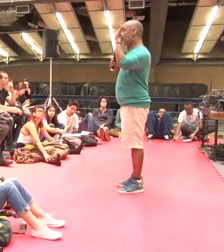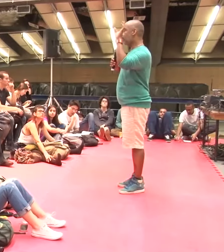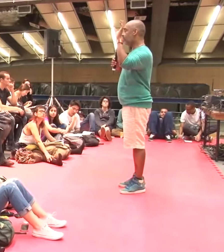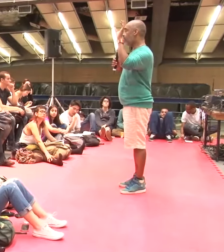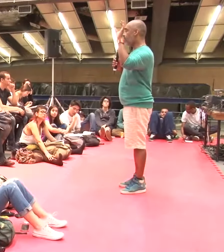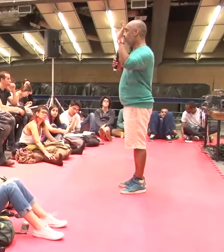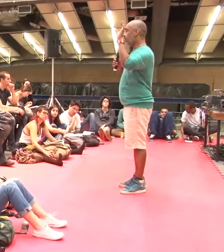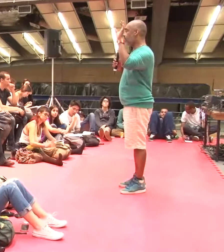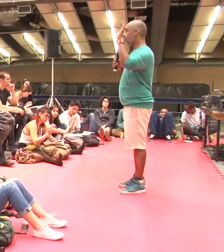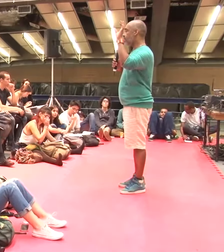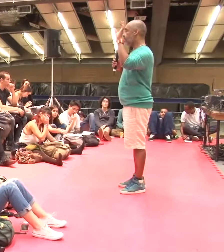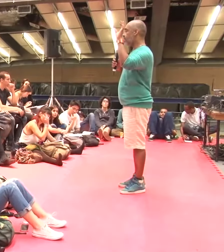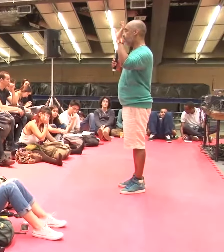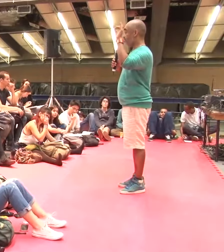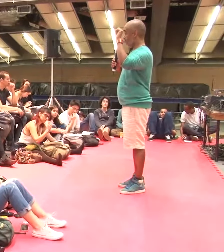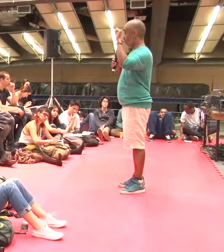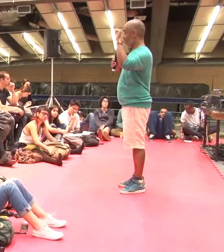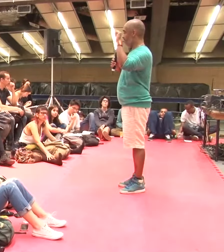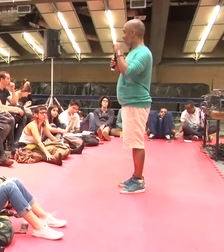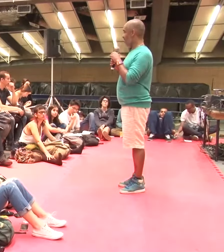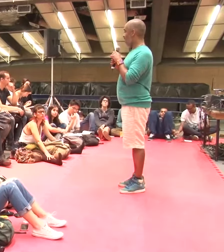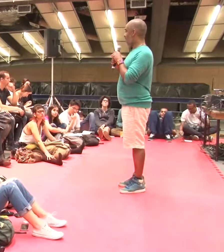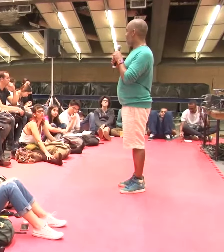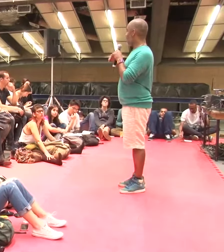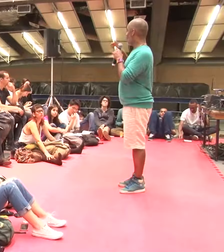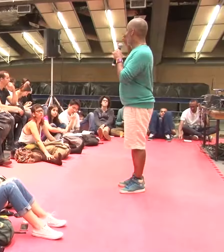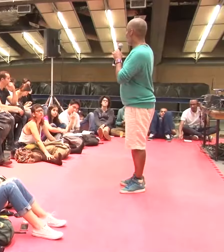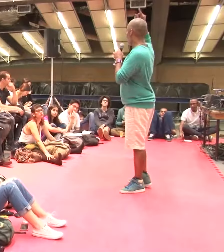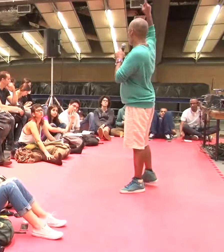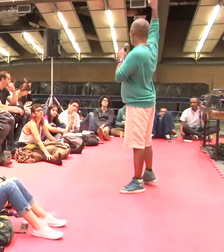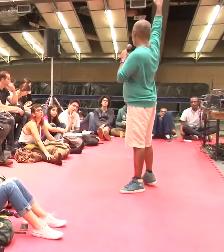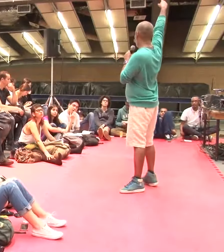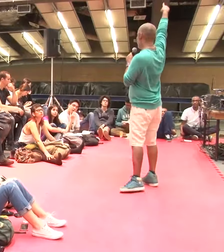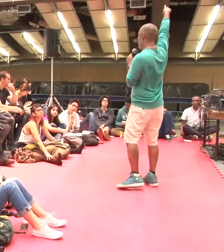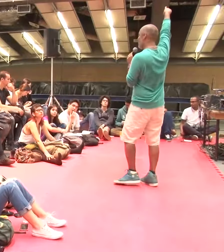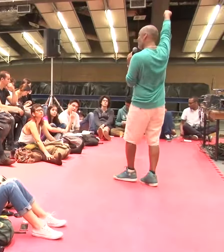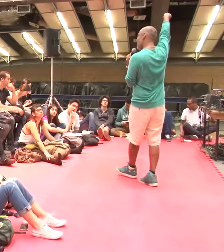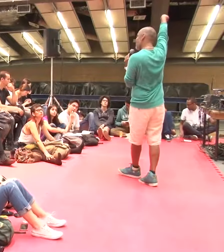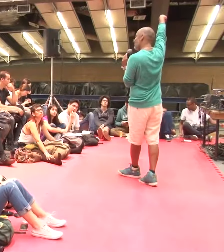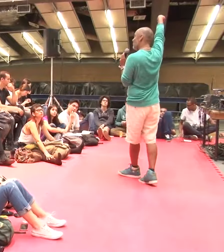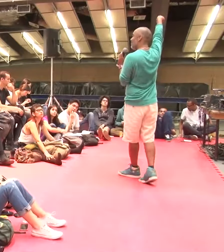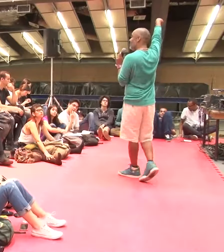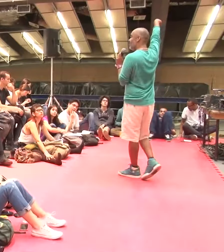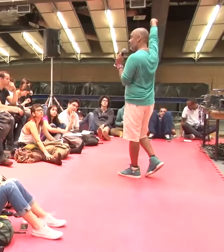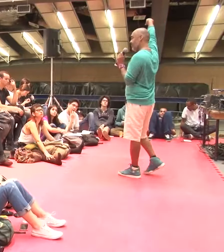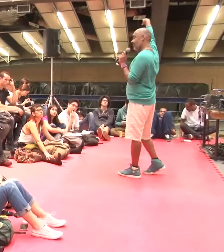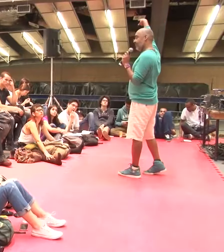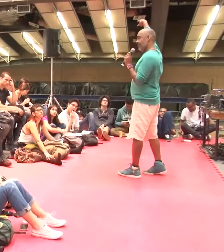Essa construção romântica, de agora, vai se opor ao fim do romance.